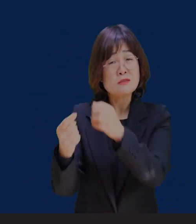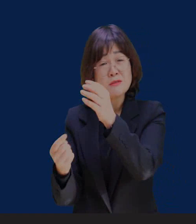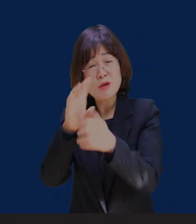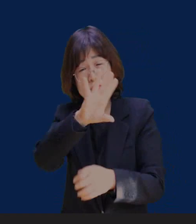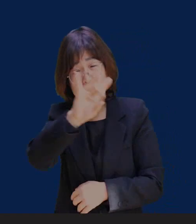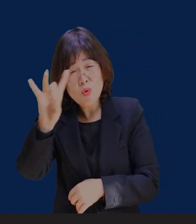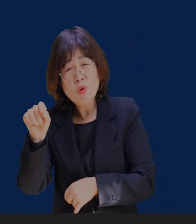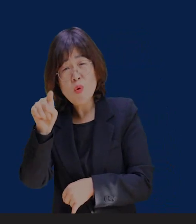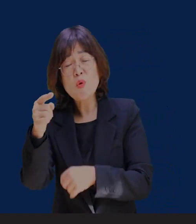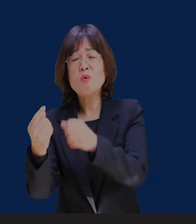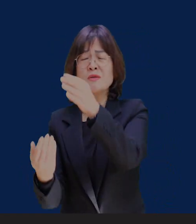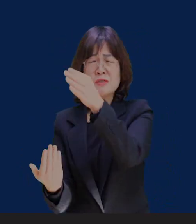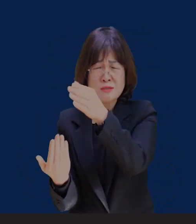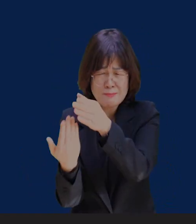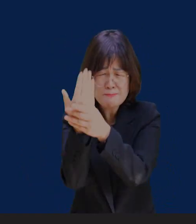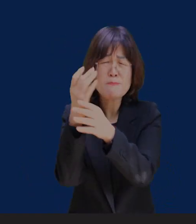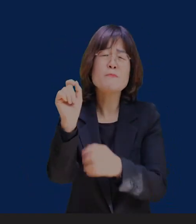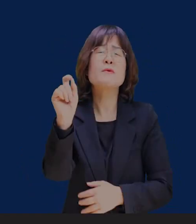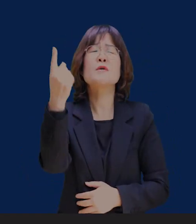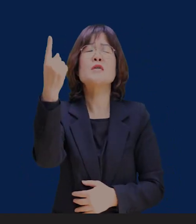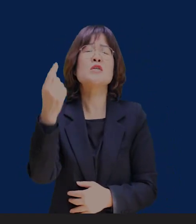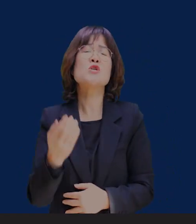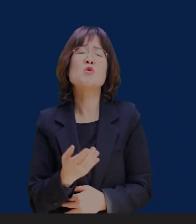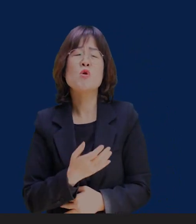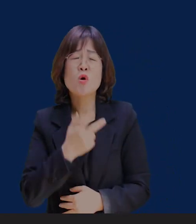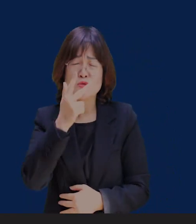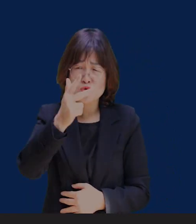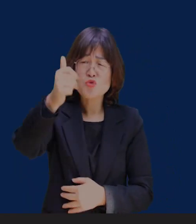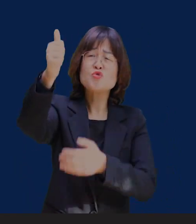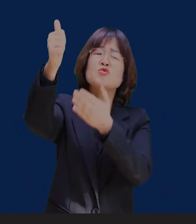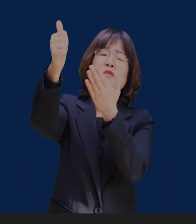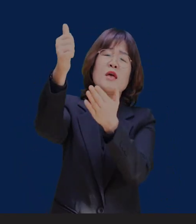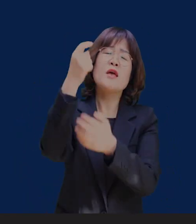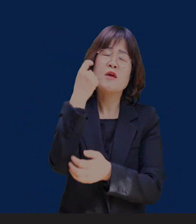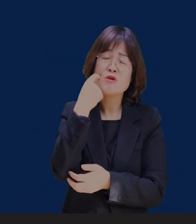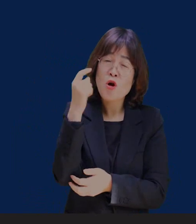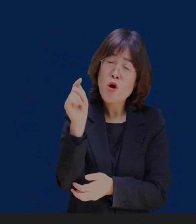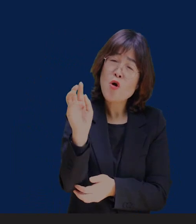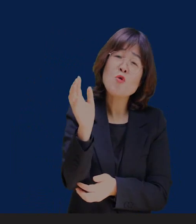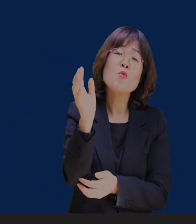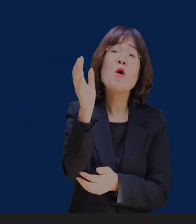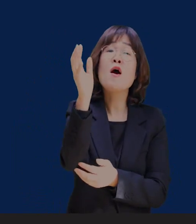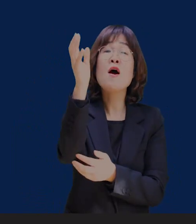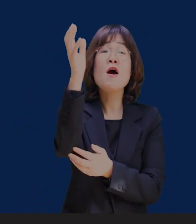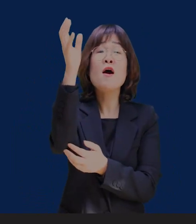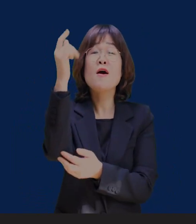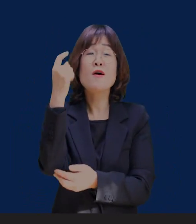때로 그 일로 주께 영광